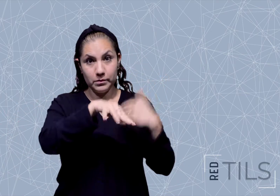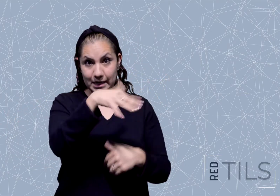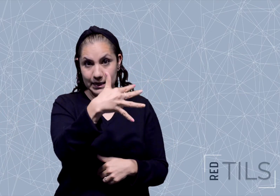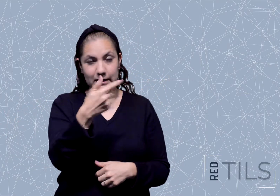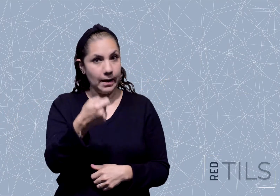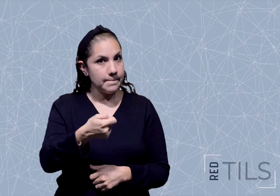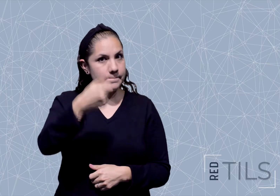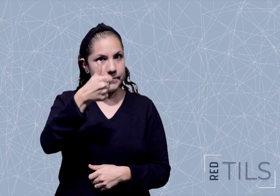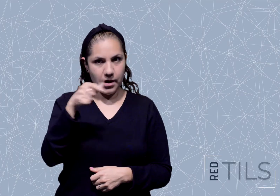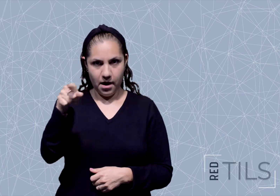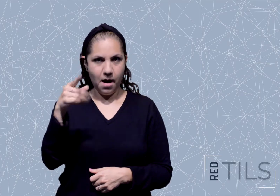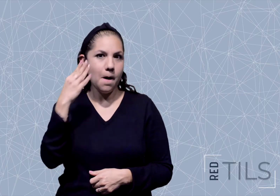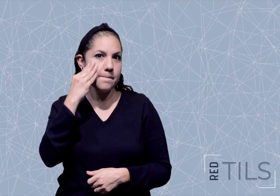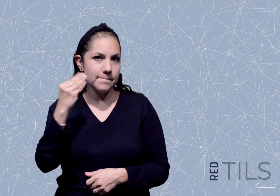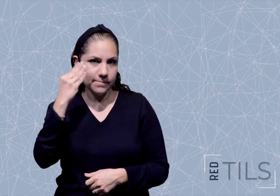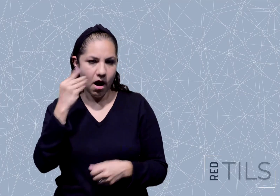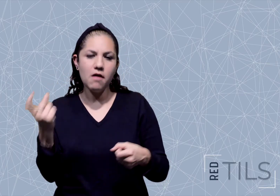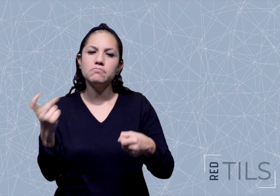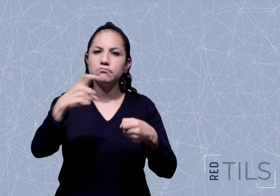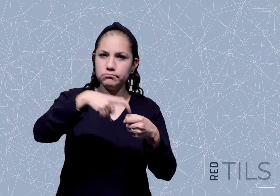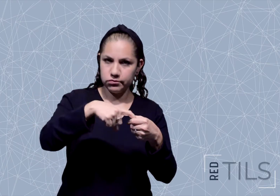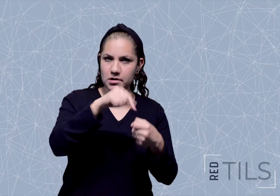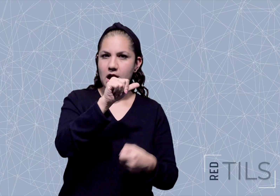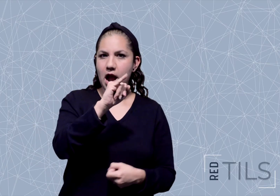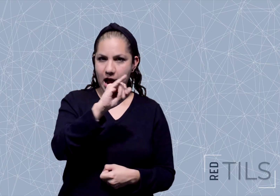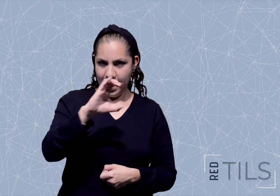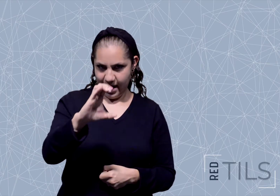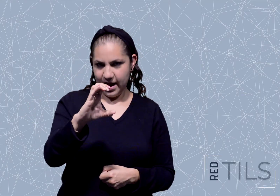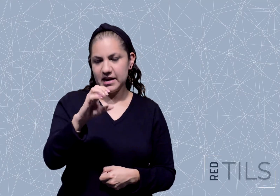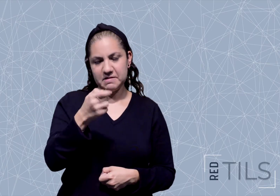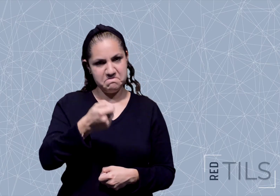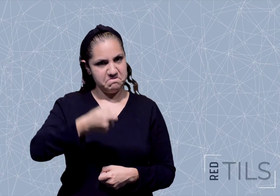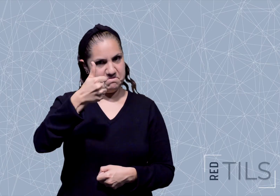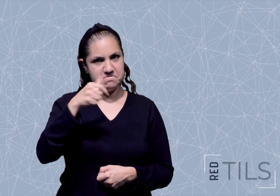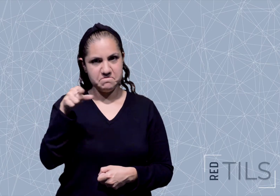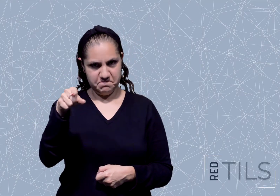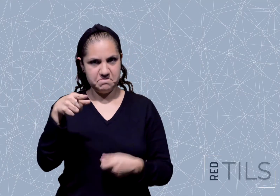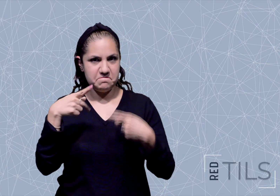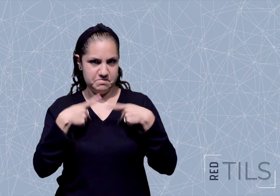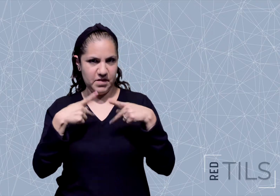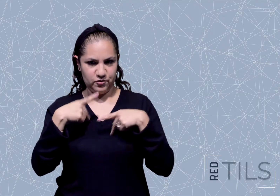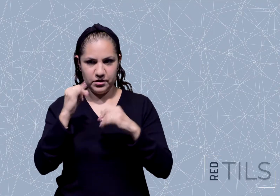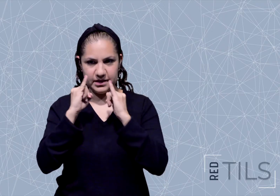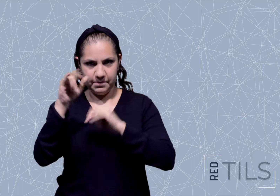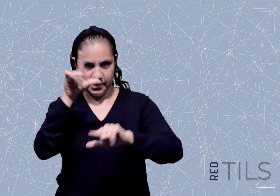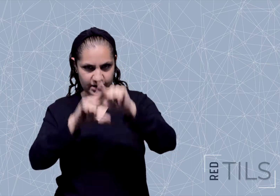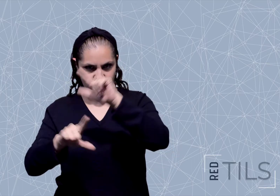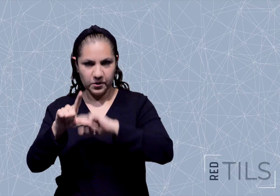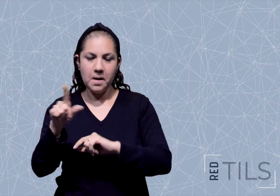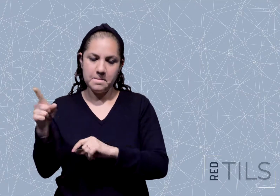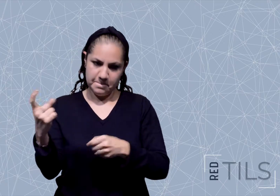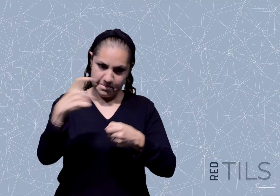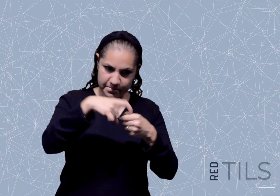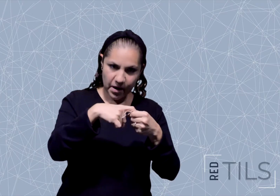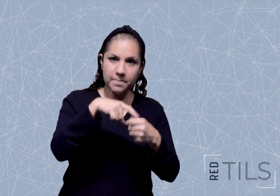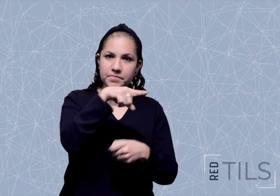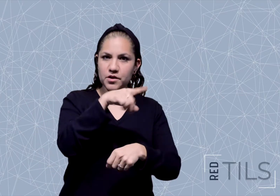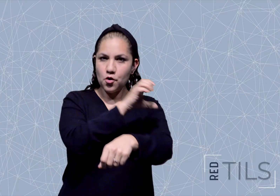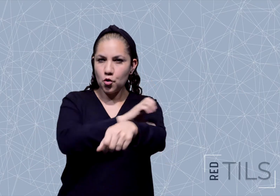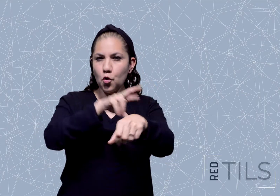En el 2015, Maya de Witt es la primera intérprete de lengua de señas en pertenecer a la IC y coordina desde entonces la